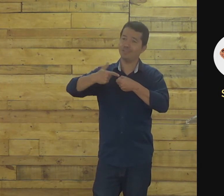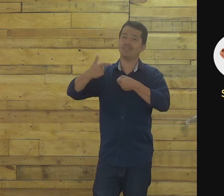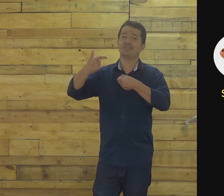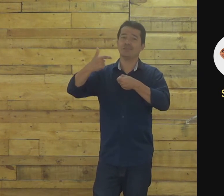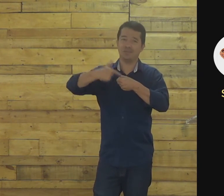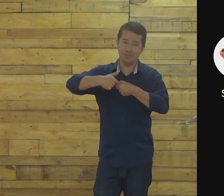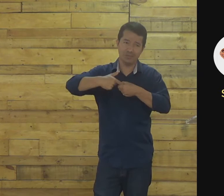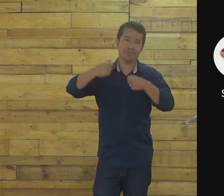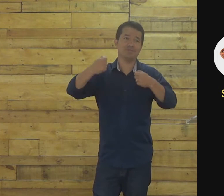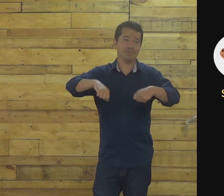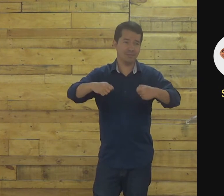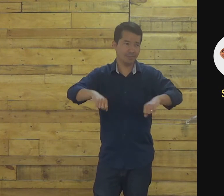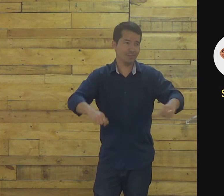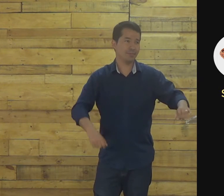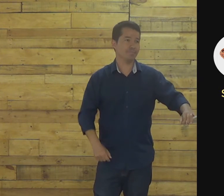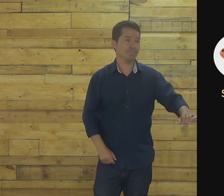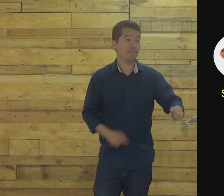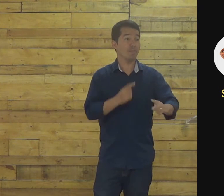reabastecidos.